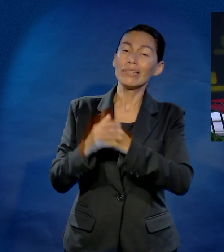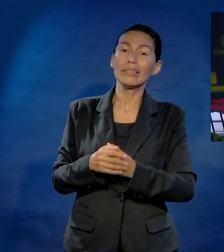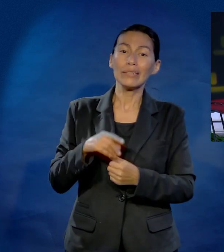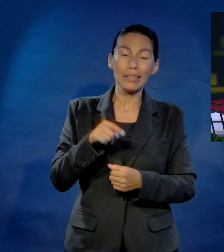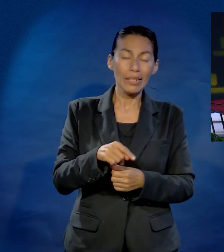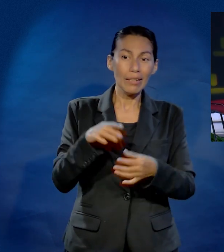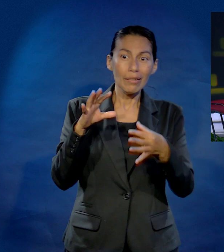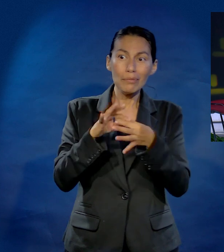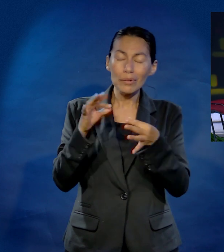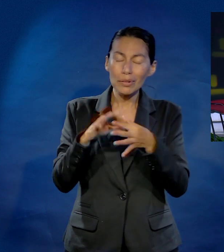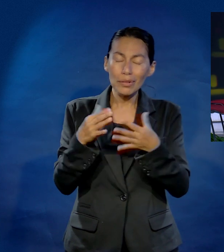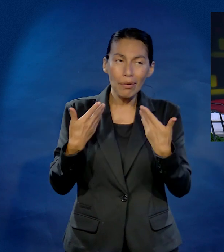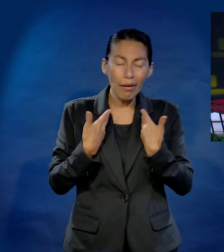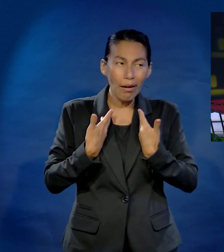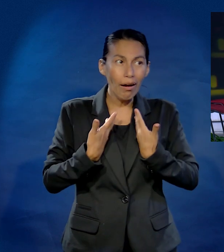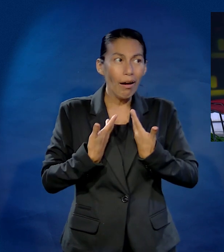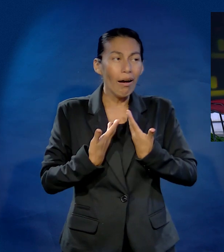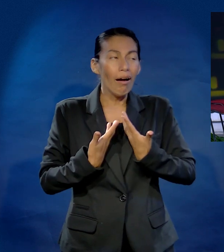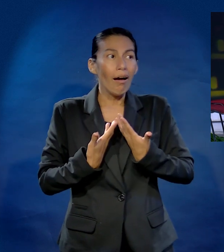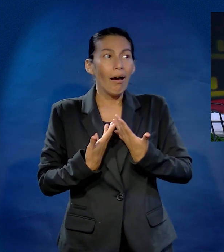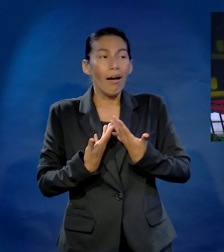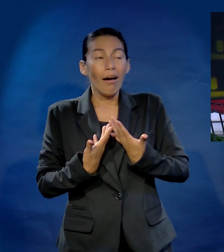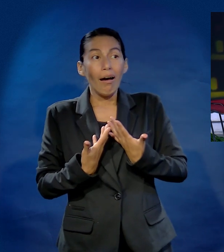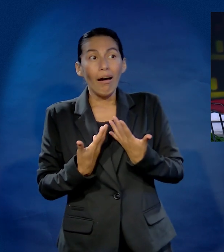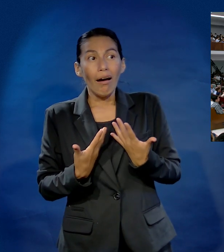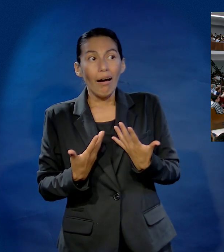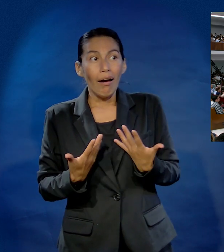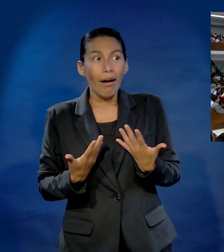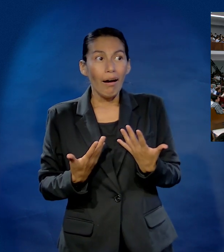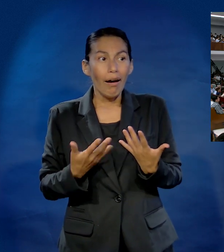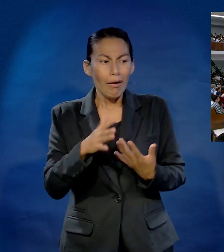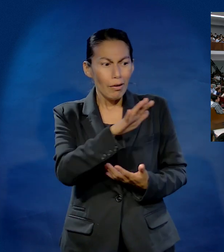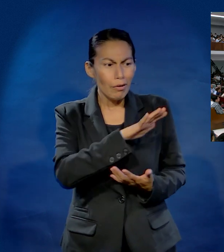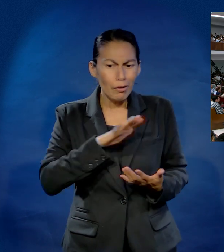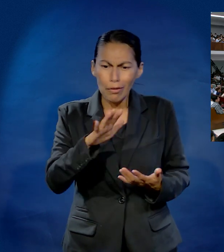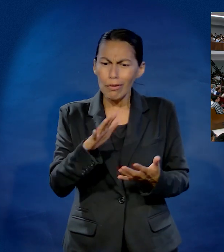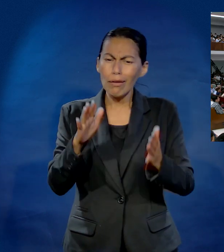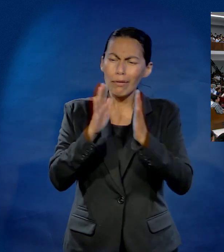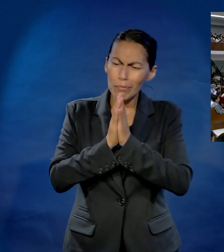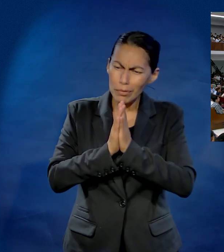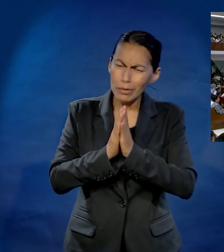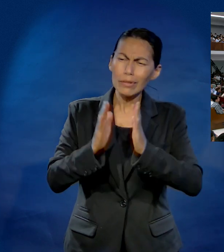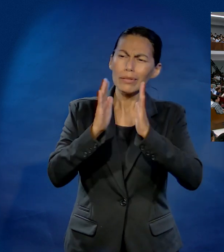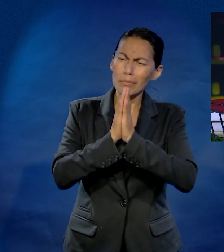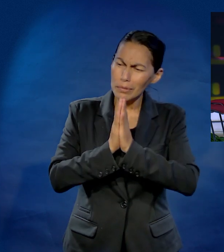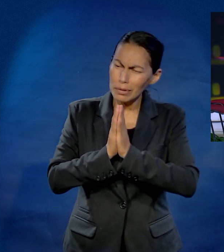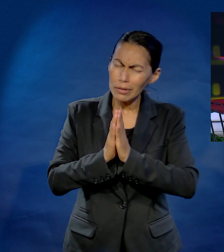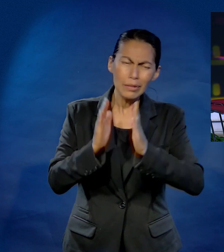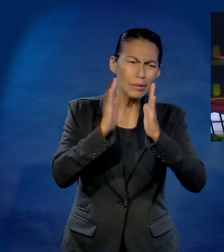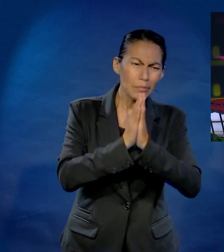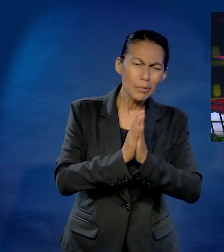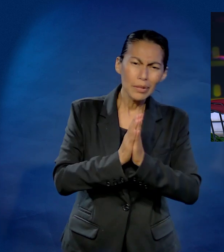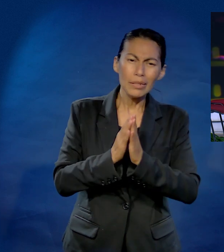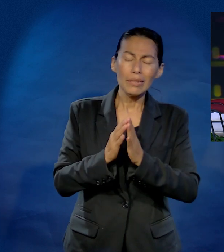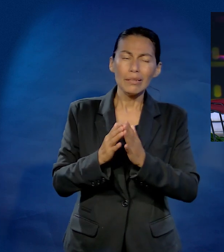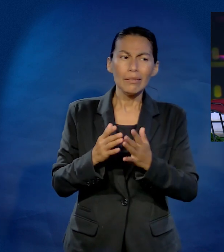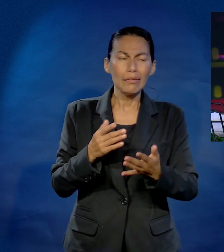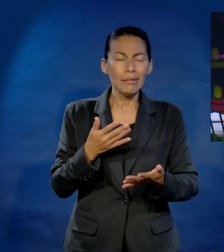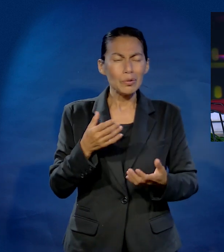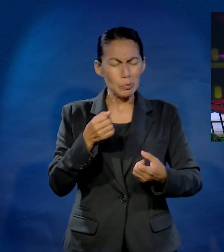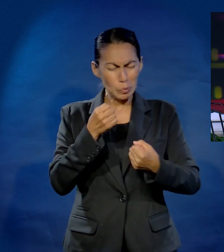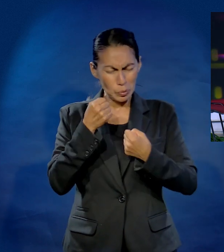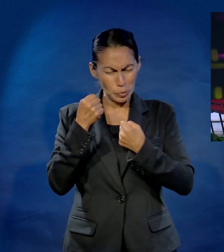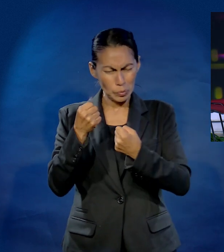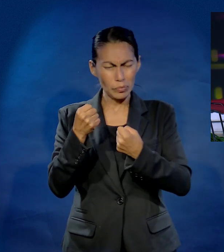están en mi Señor Jesucristo. Y yo sé, porque Él lo ha prometido, que yo lo voy a volver a ver cuando Él resucite. Y empezó